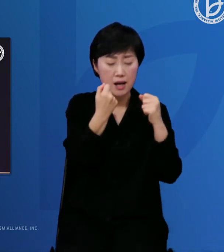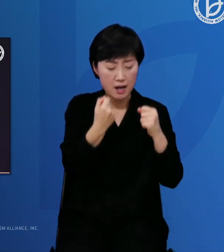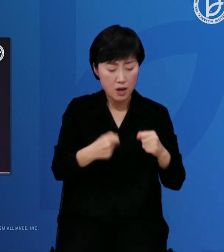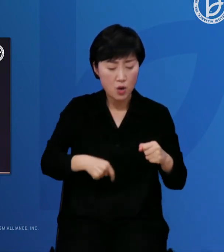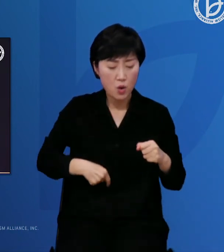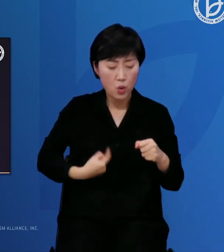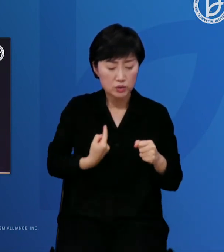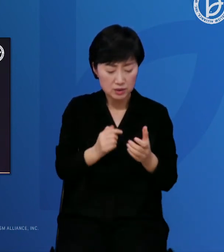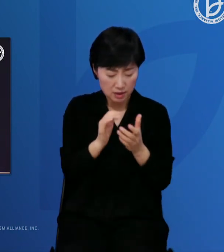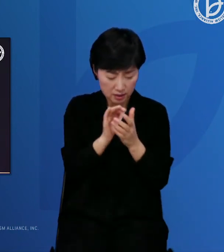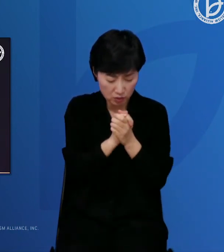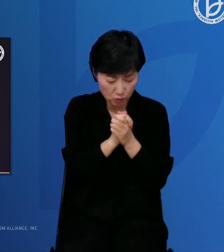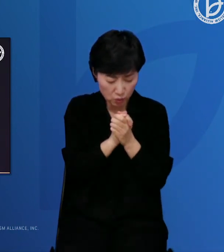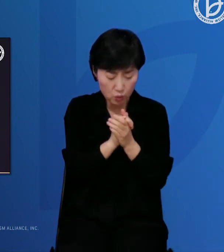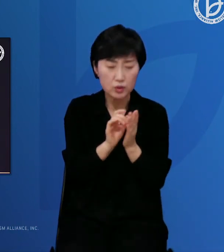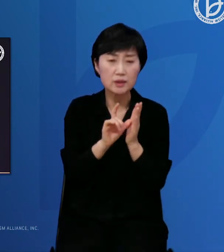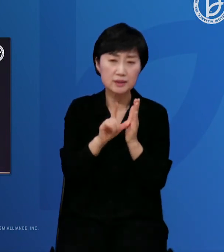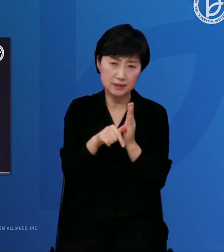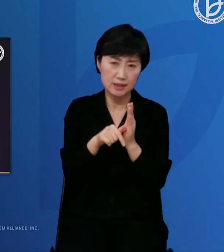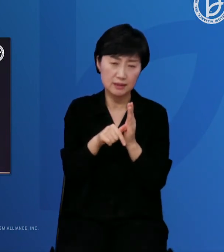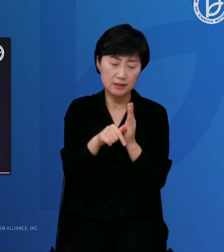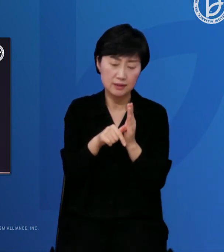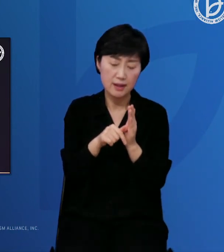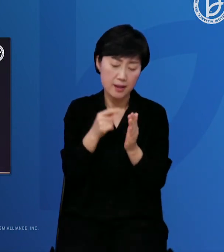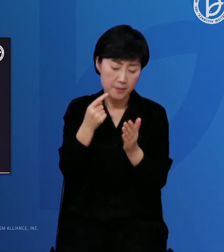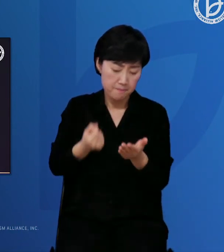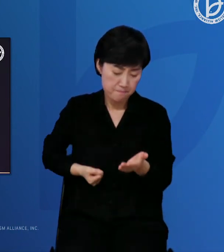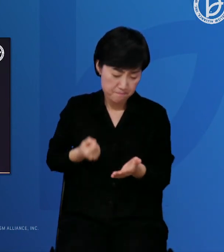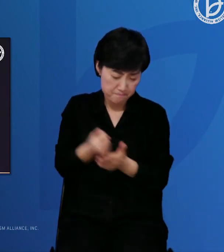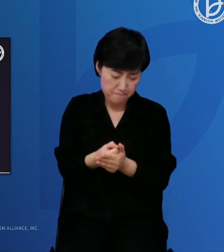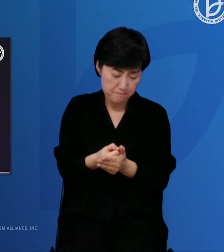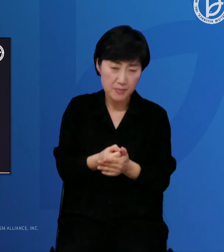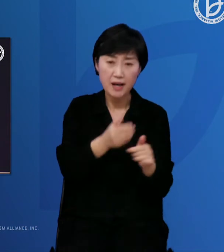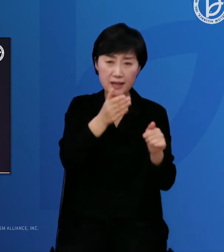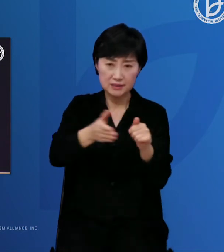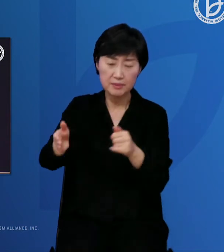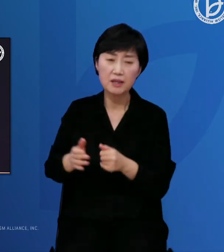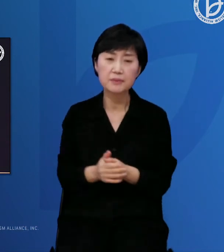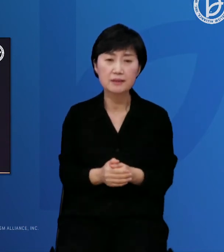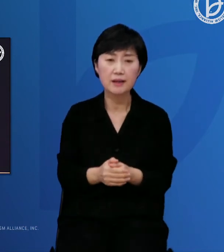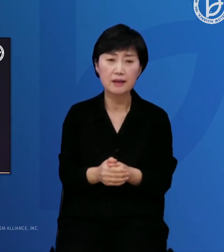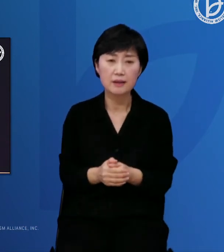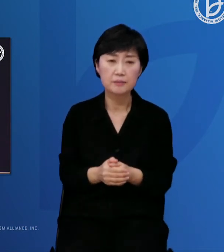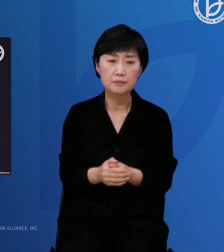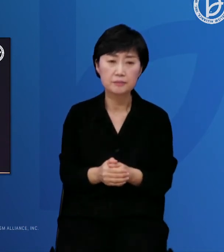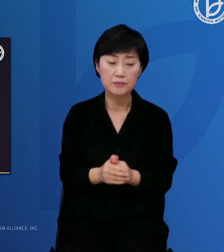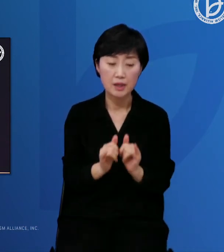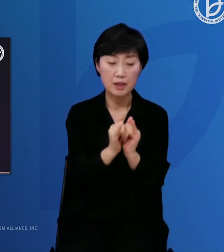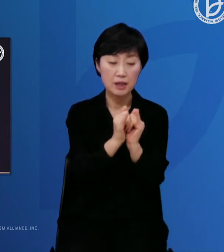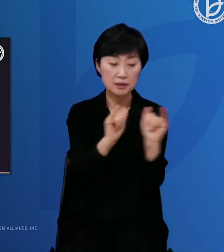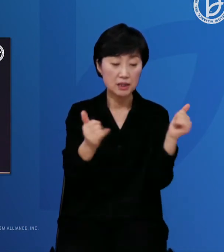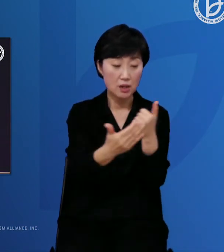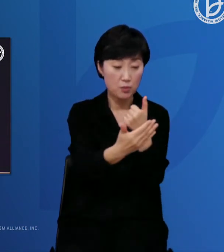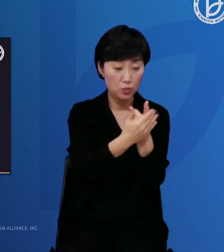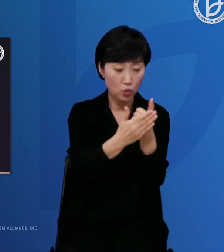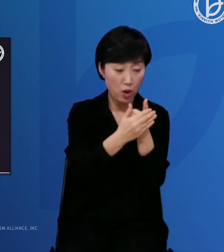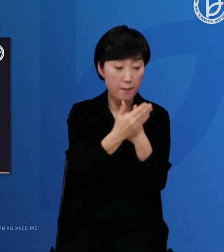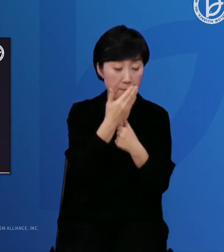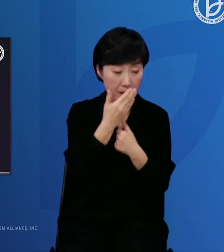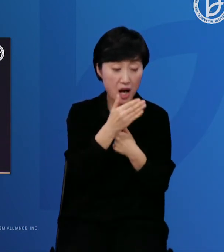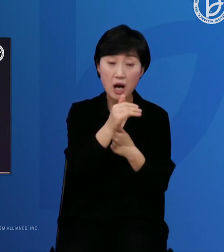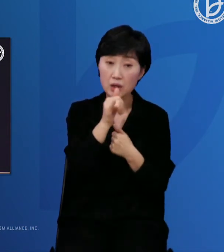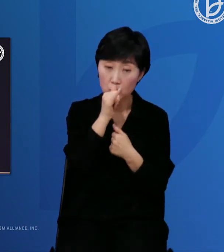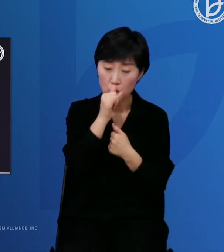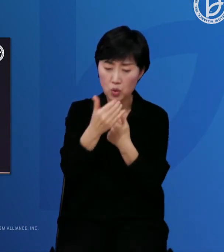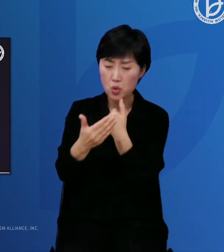resolution. in the 혼자의 결단의 wilderness. 시간. Have an alone time to make that resolution. 사람이 도와줄 수 있는 게 있고 없는 게 있습니다. There are